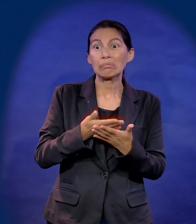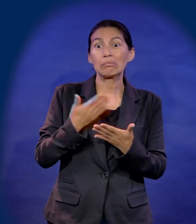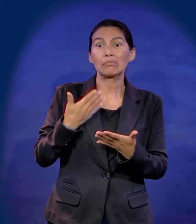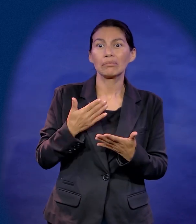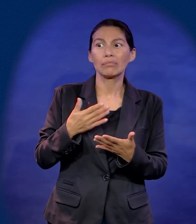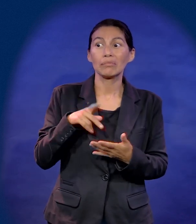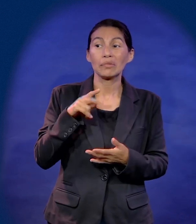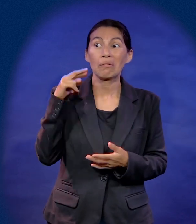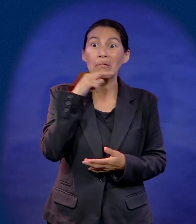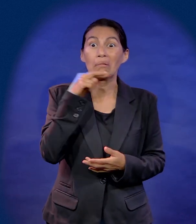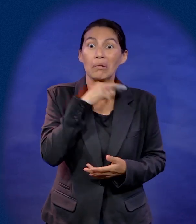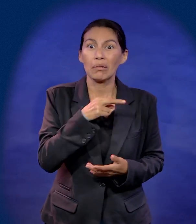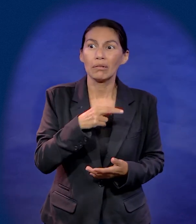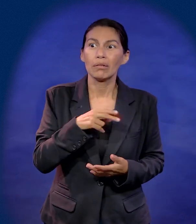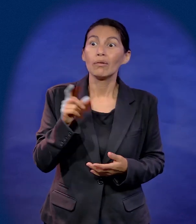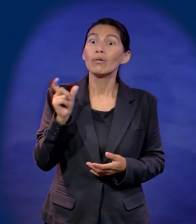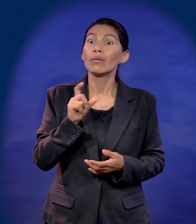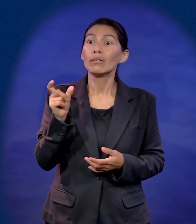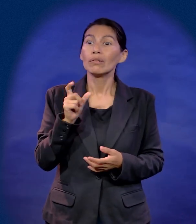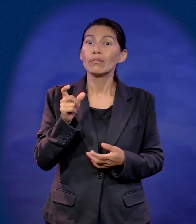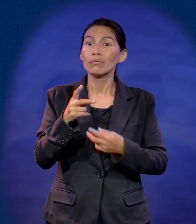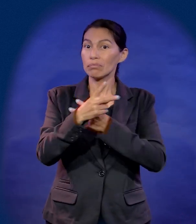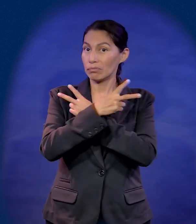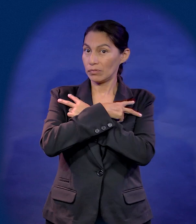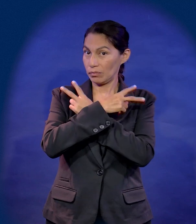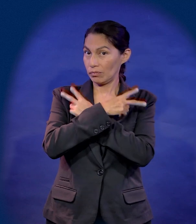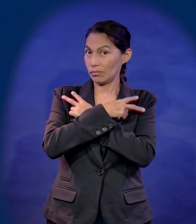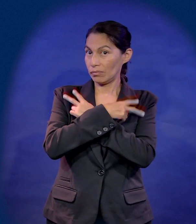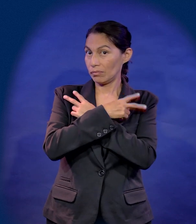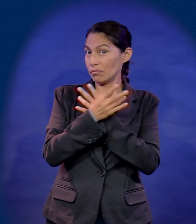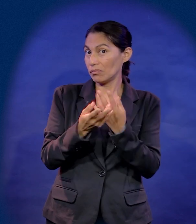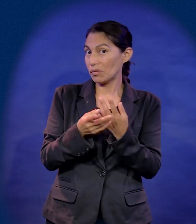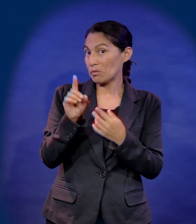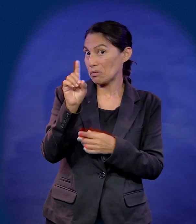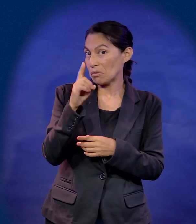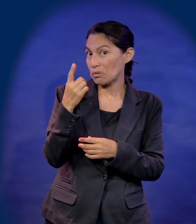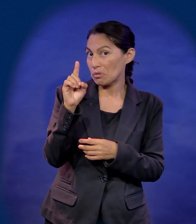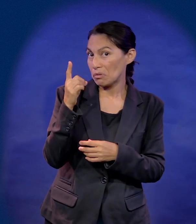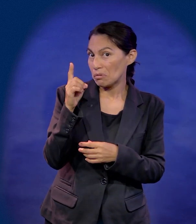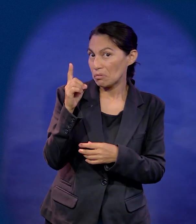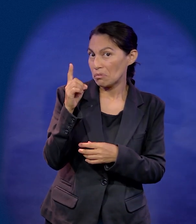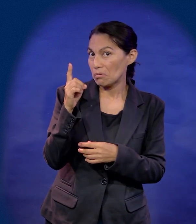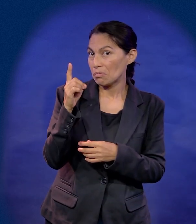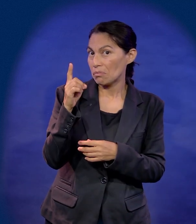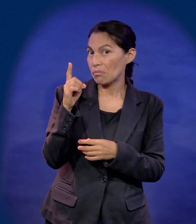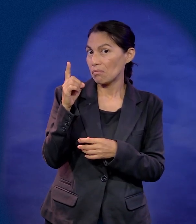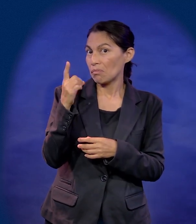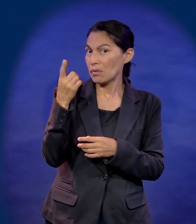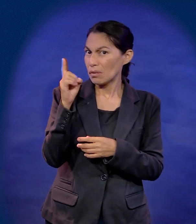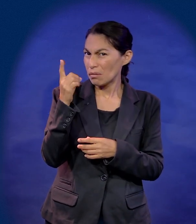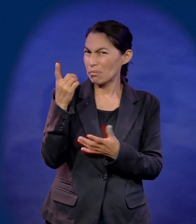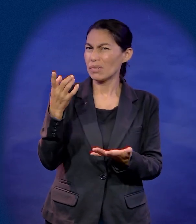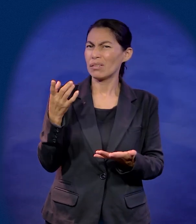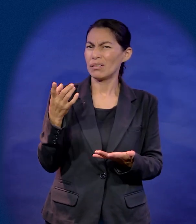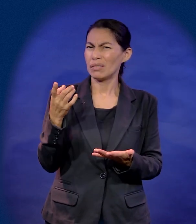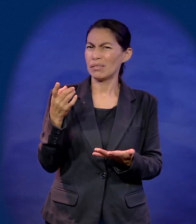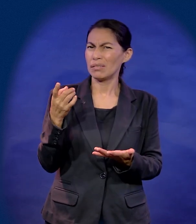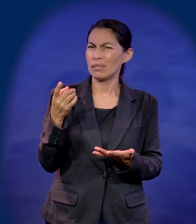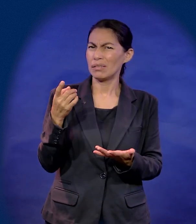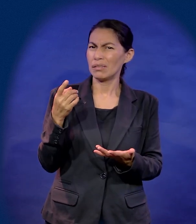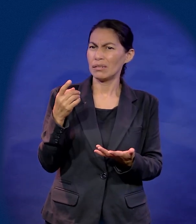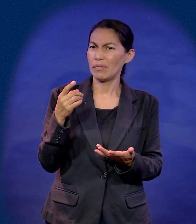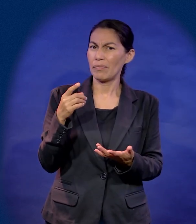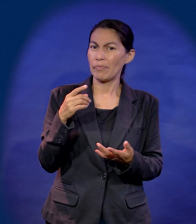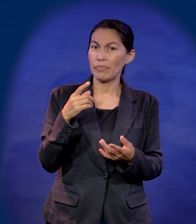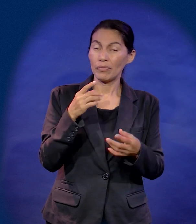¿Qué quieres que hagamos? Pues adelantarla, pero ya sería muy quemado. ¿Cuándo? Pues en vacaciones, si tú quieres,